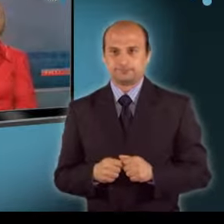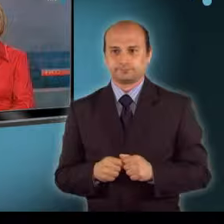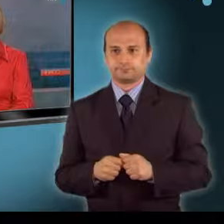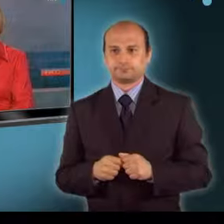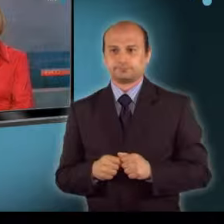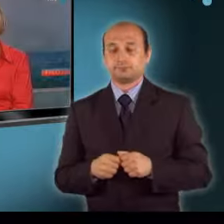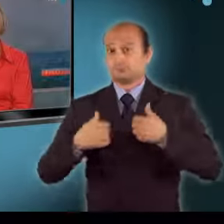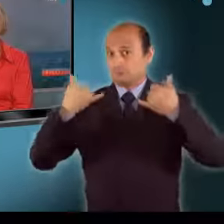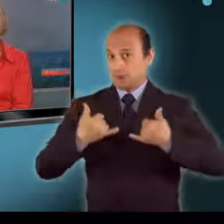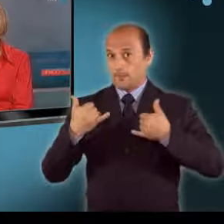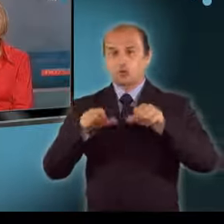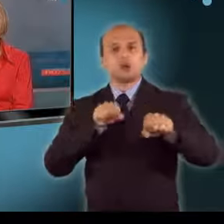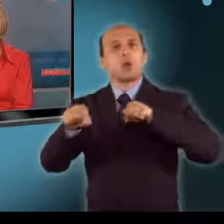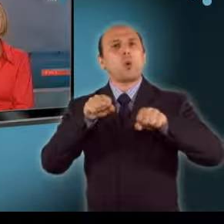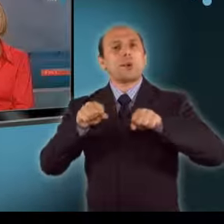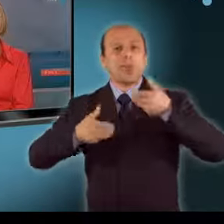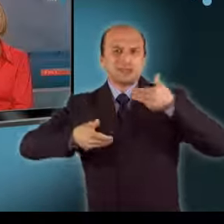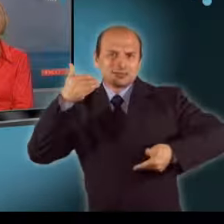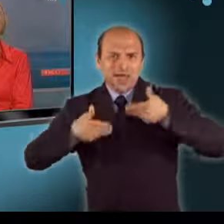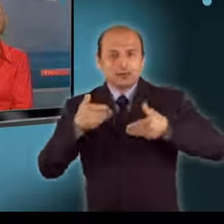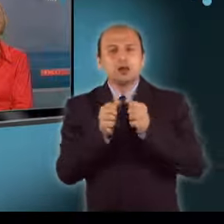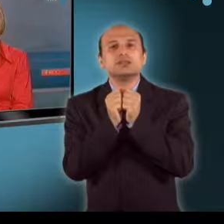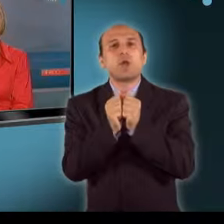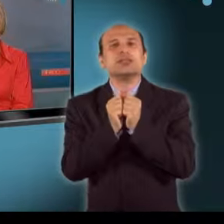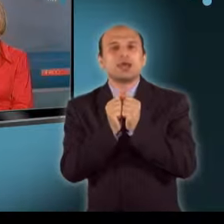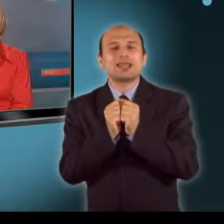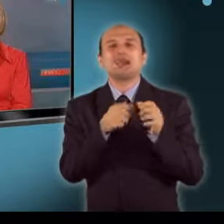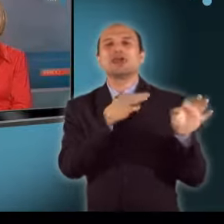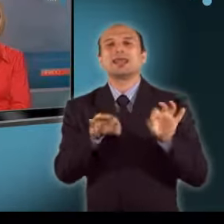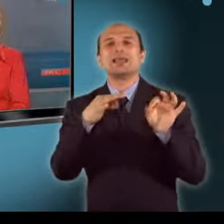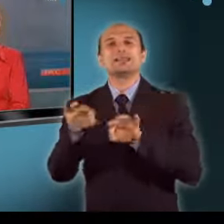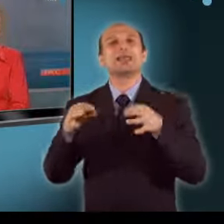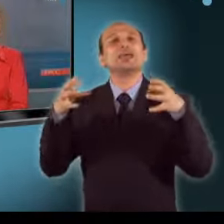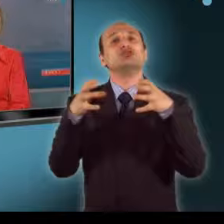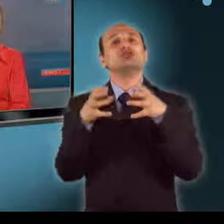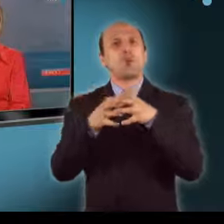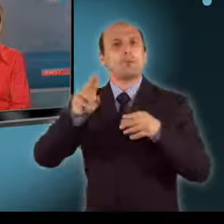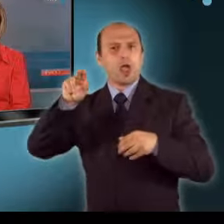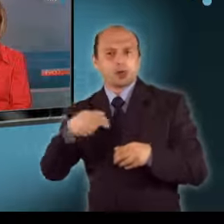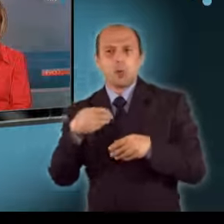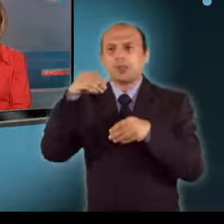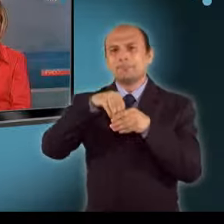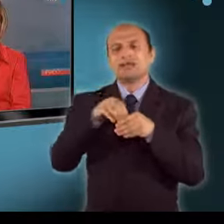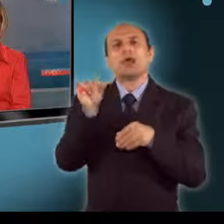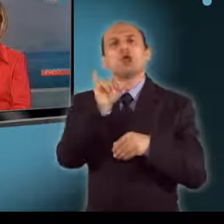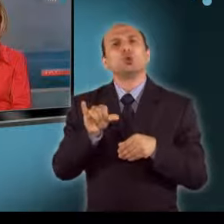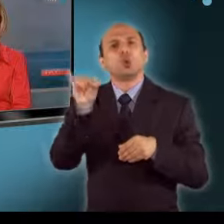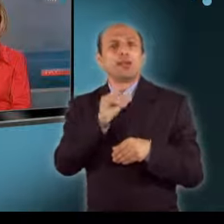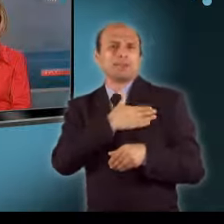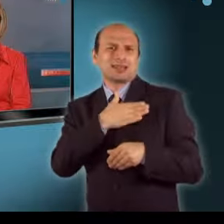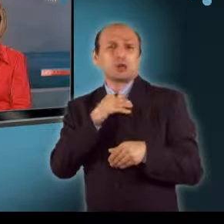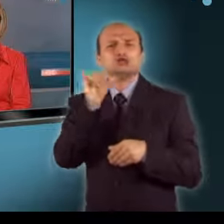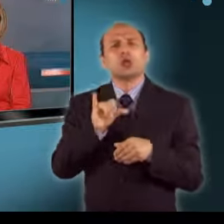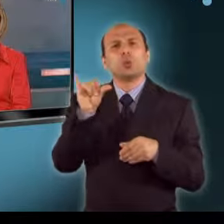Ezekben a percekben tárgyal a kormány a szolidaritási intézkedés csomagról, a többi között a méltányossági nyugdíjkeret emeléséről, a 65